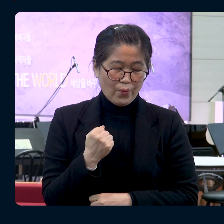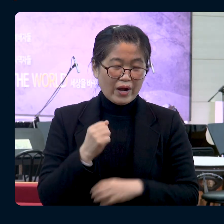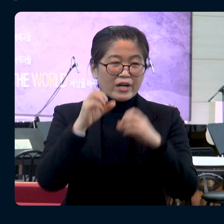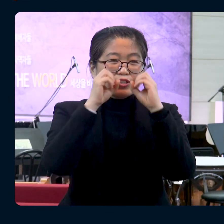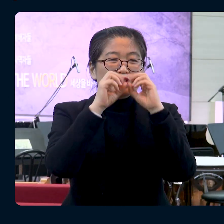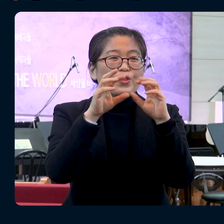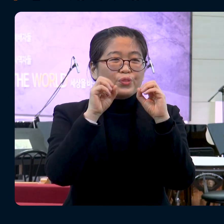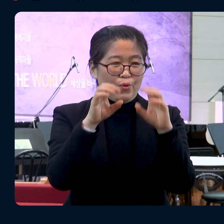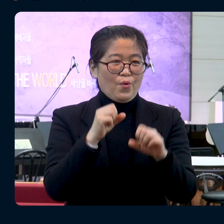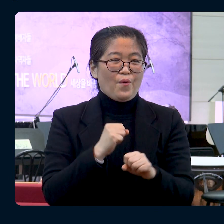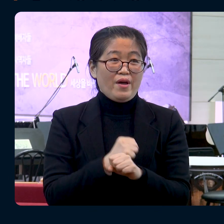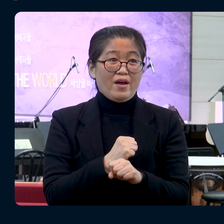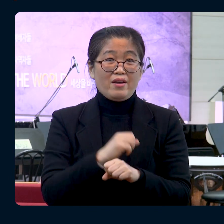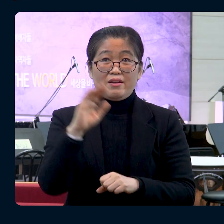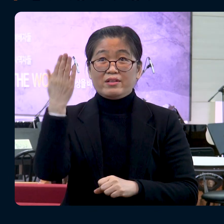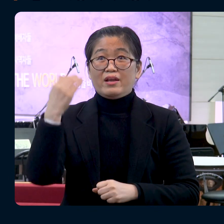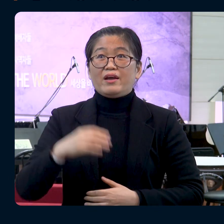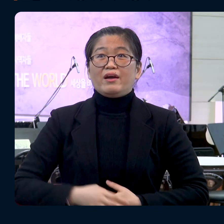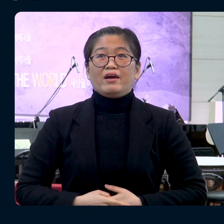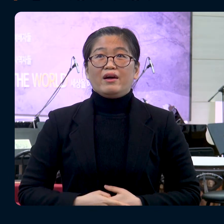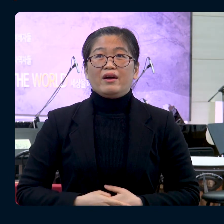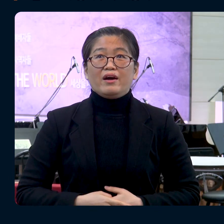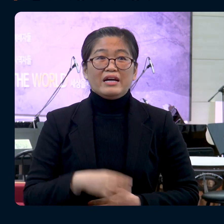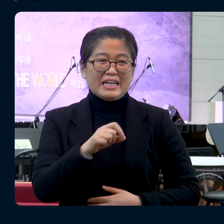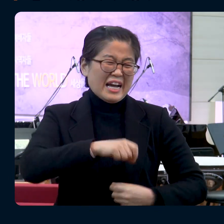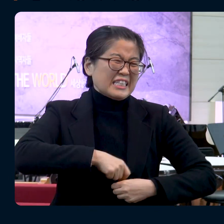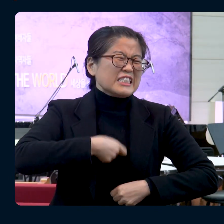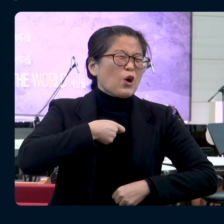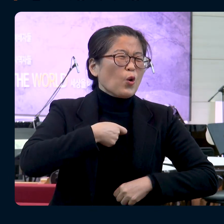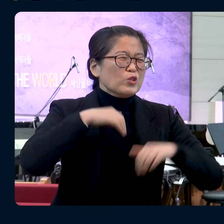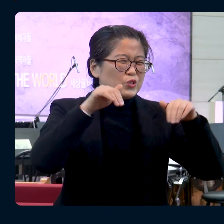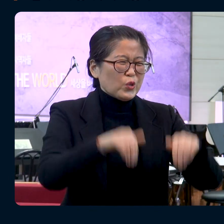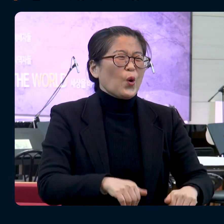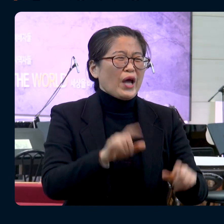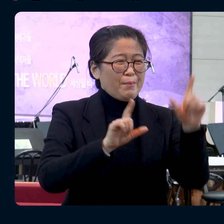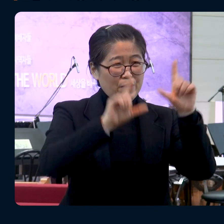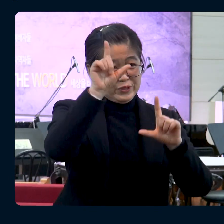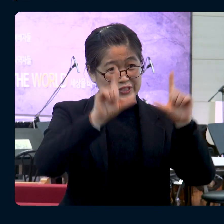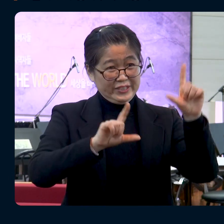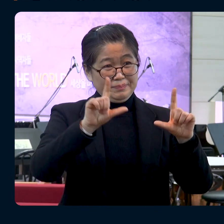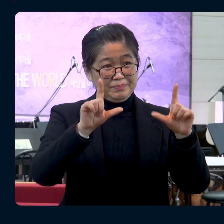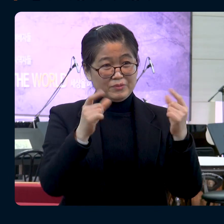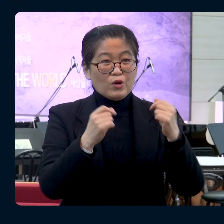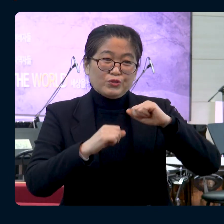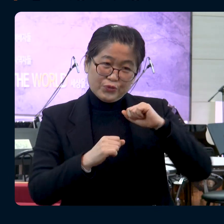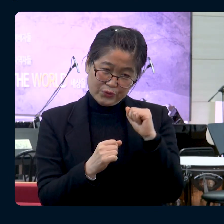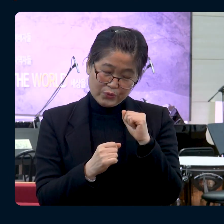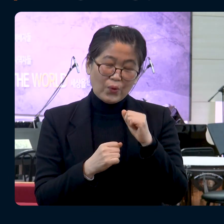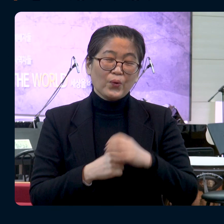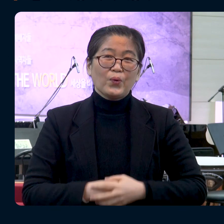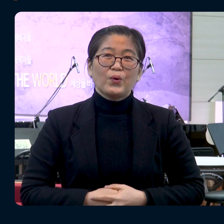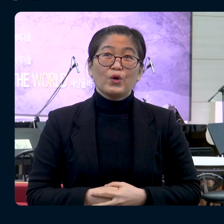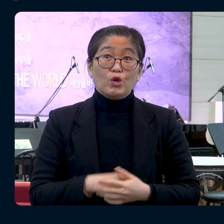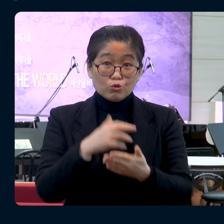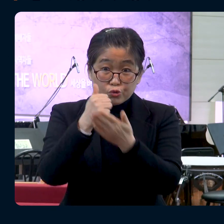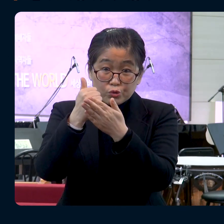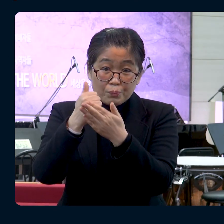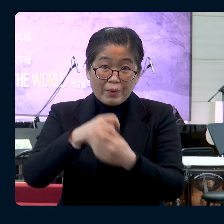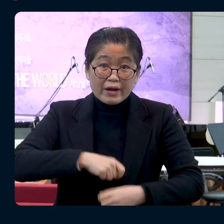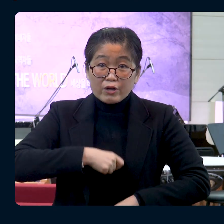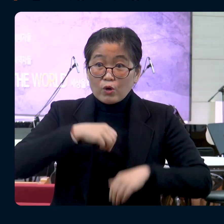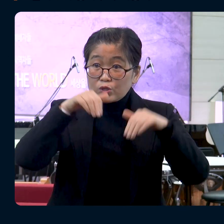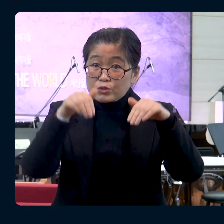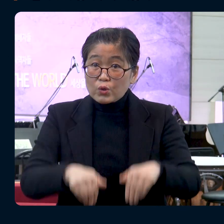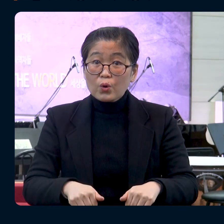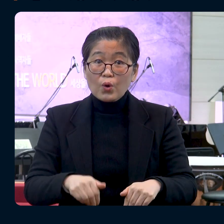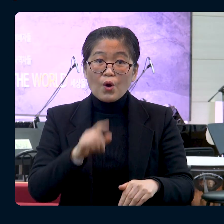하는 겁니다. 이걸 다른 말로 하면 뭐냐? 이게 바로 의로운 종이에요. 주님의 의로운 종. 주님의 의로운 종은 주님이